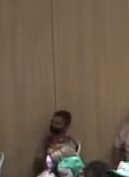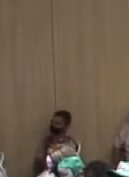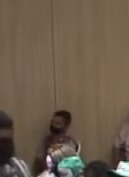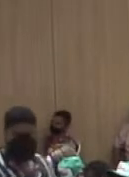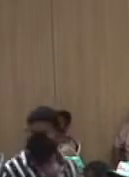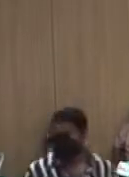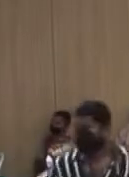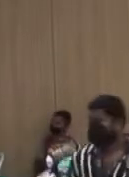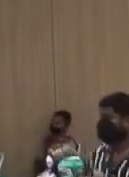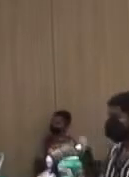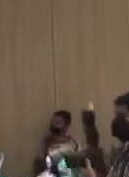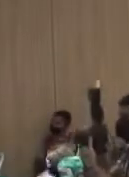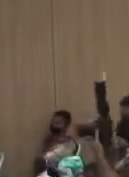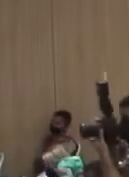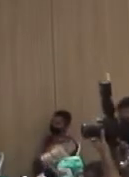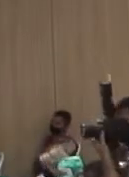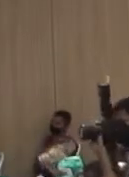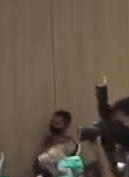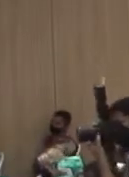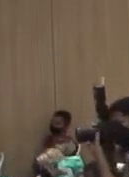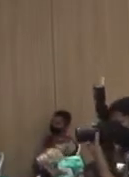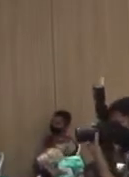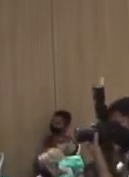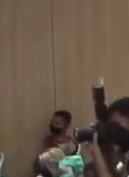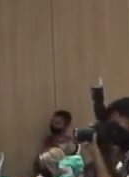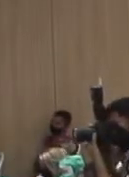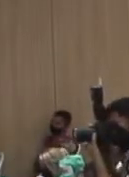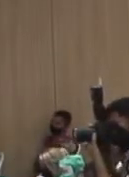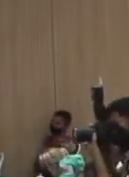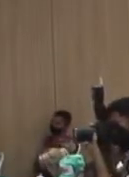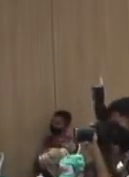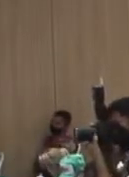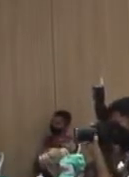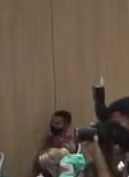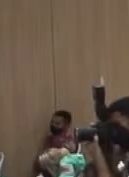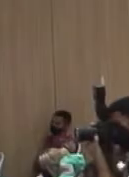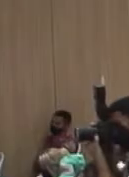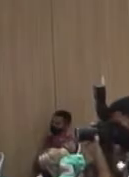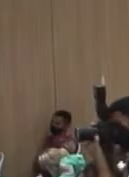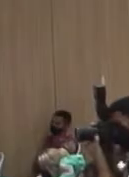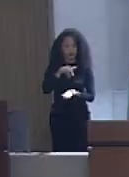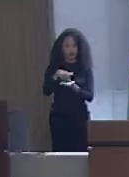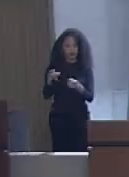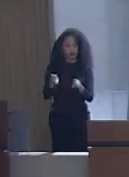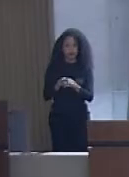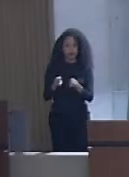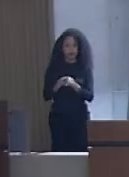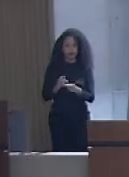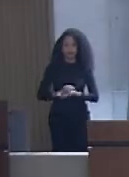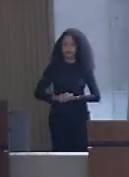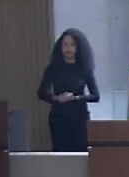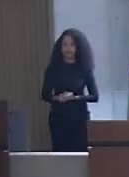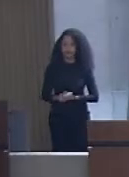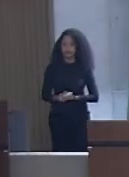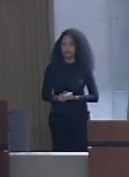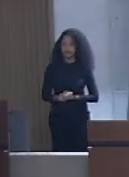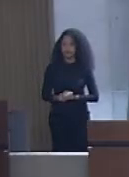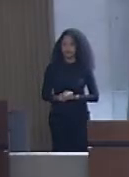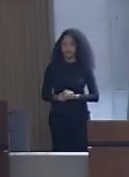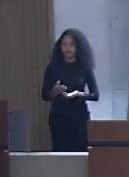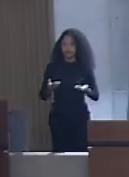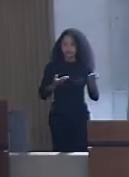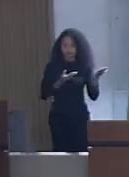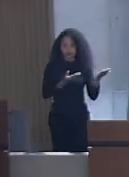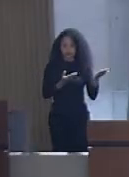da Secretaria de Cultura da CUT Pernambuco. Muito obrigado também pela presença. Em seguida, eu passo aqui